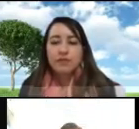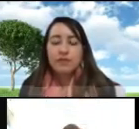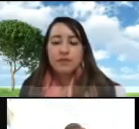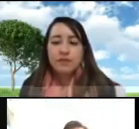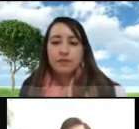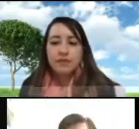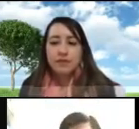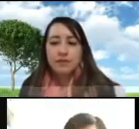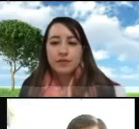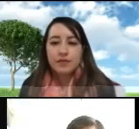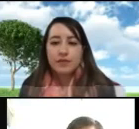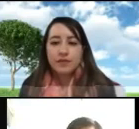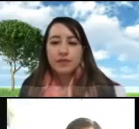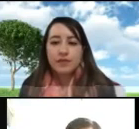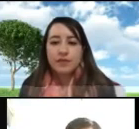uno terrestre.